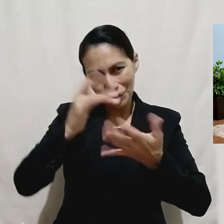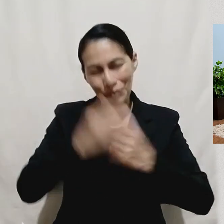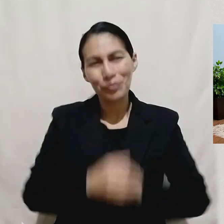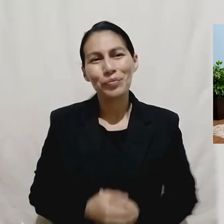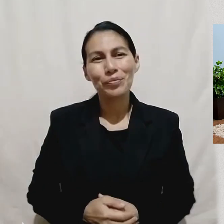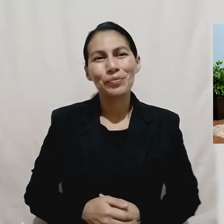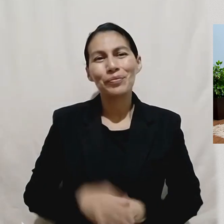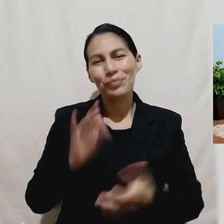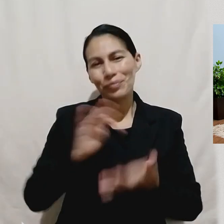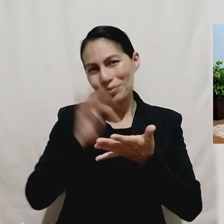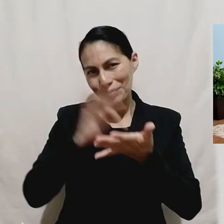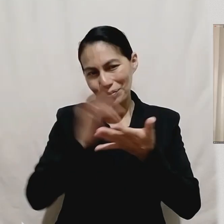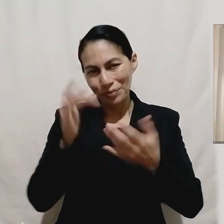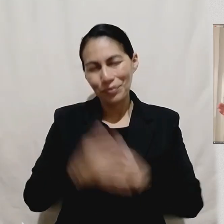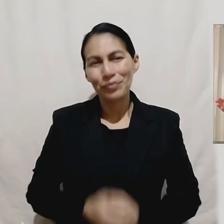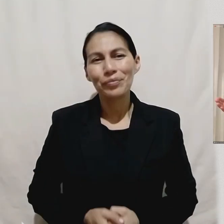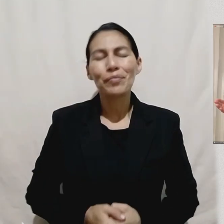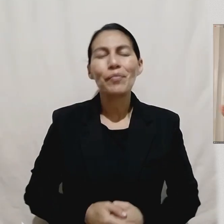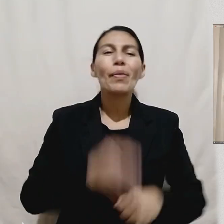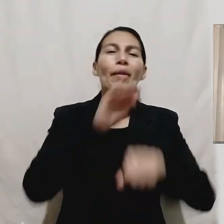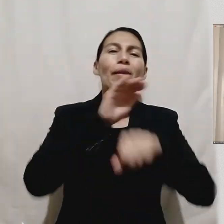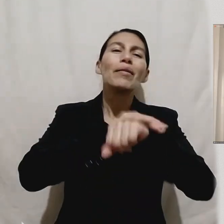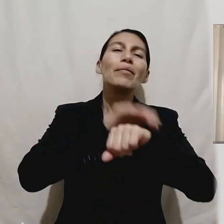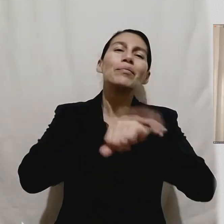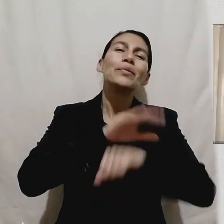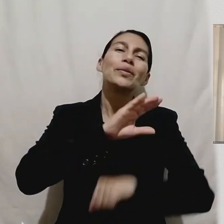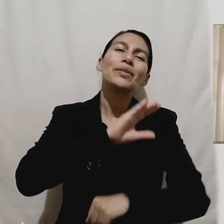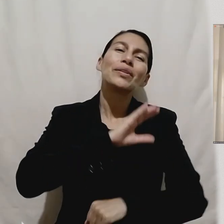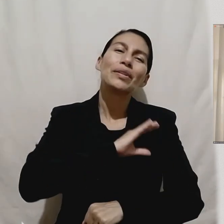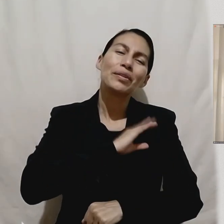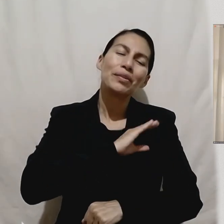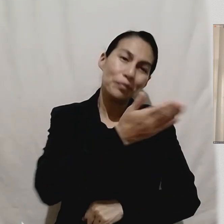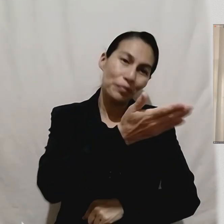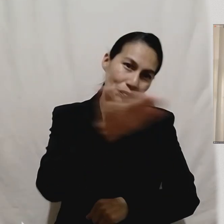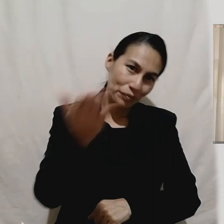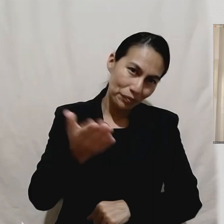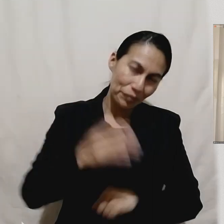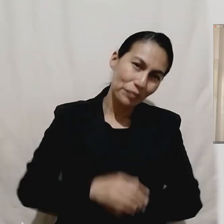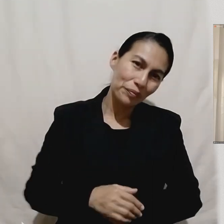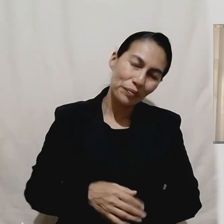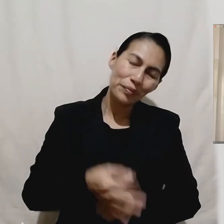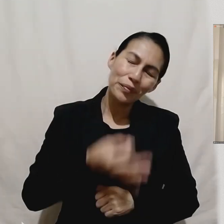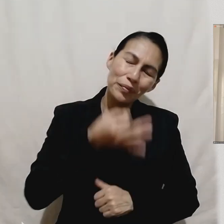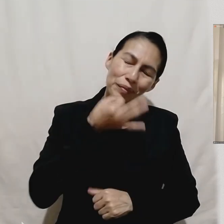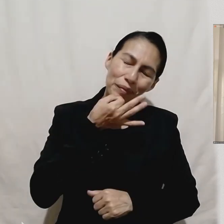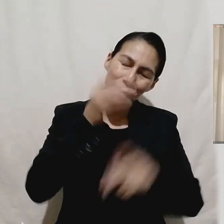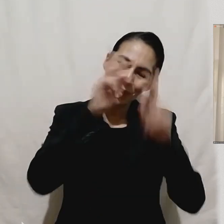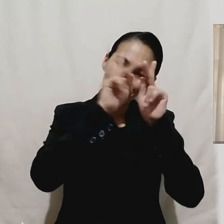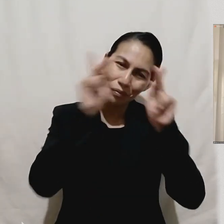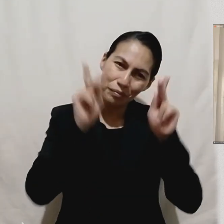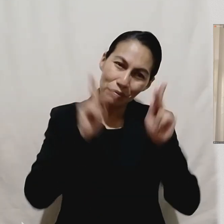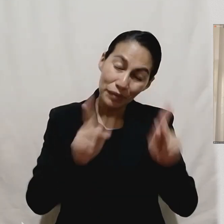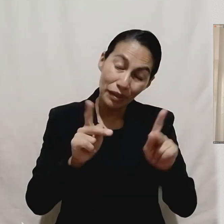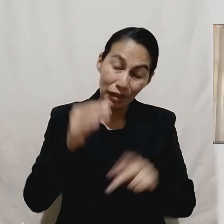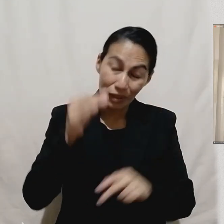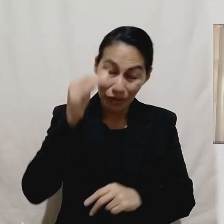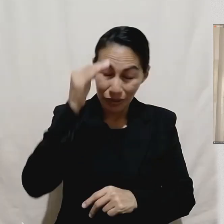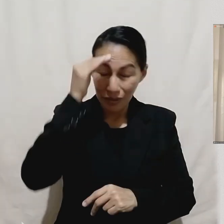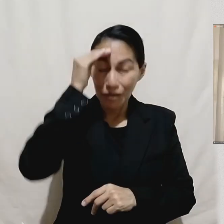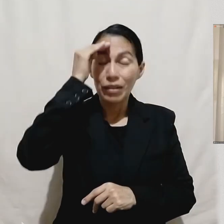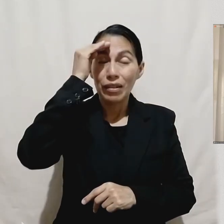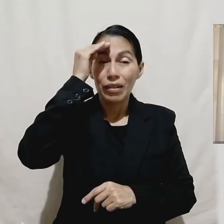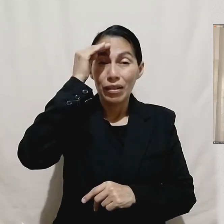por compartir Gracias mi queridos amigos Gracias por estar con nosotros un momento de paz de